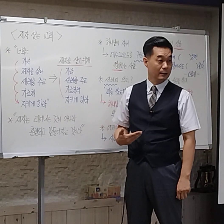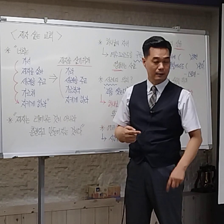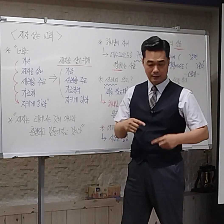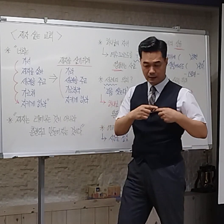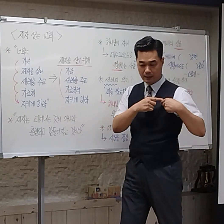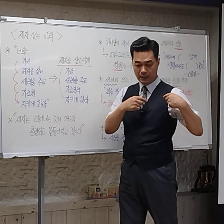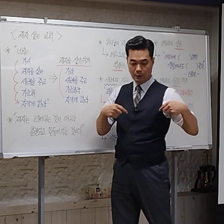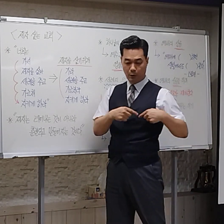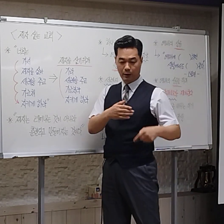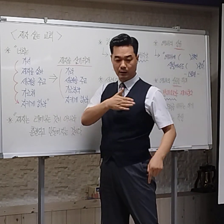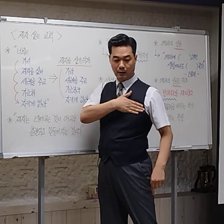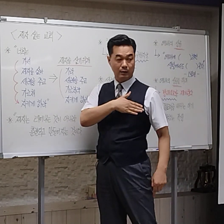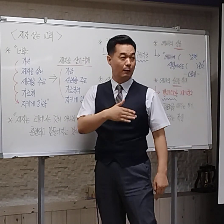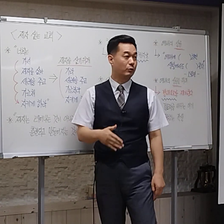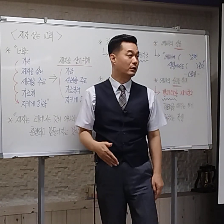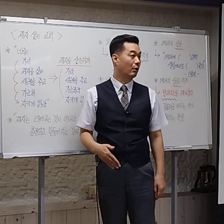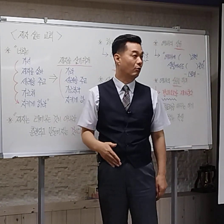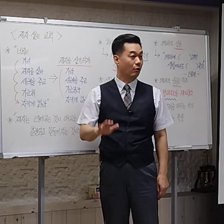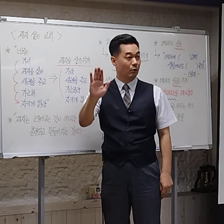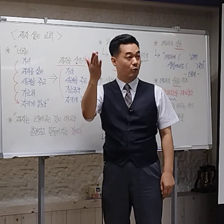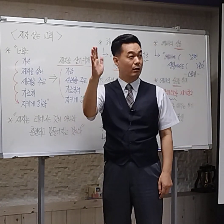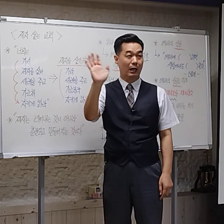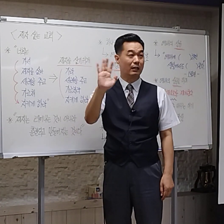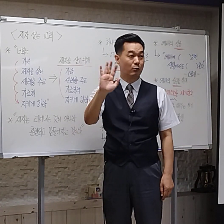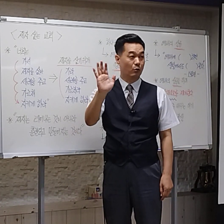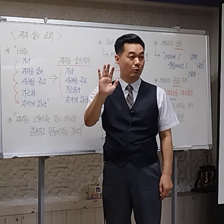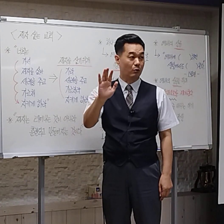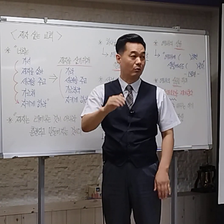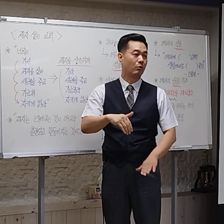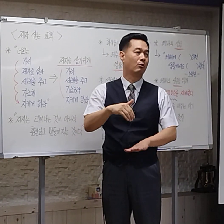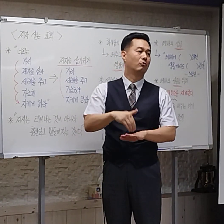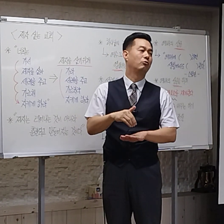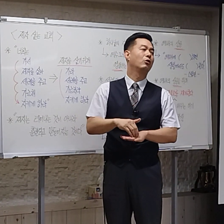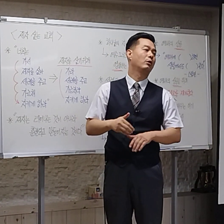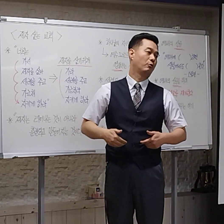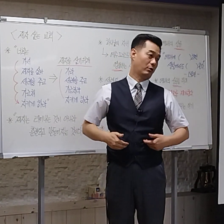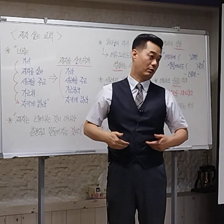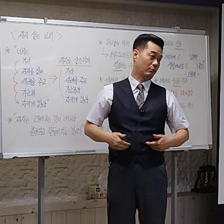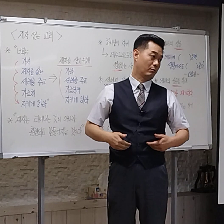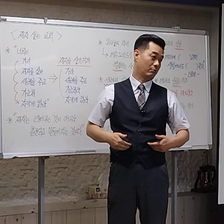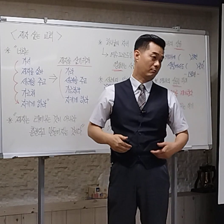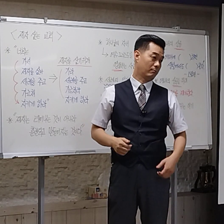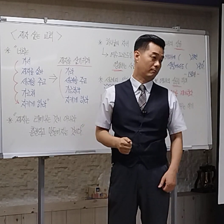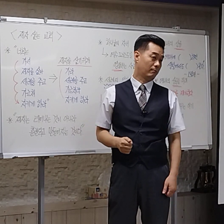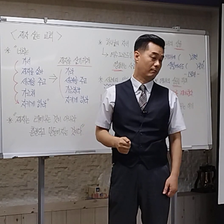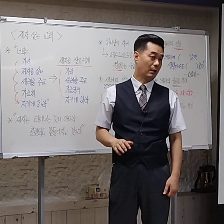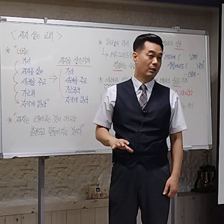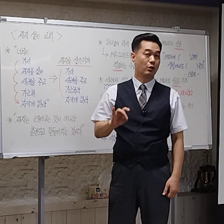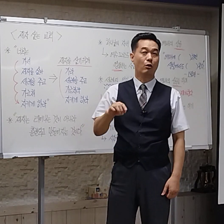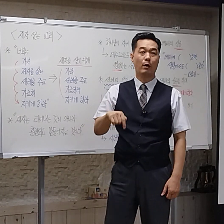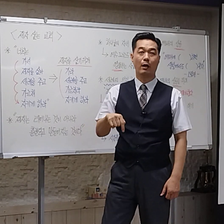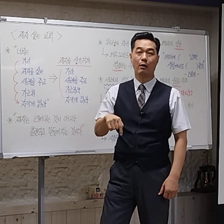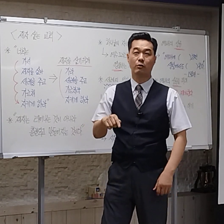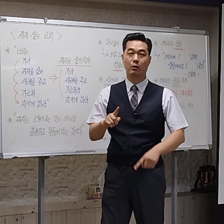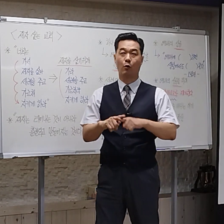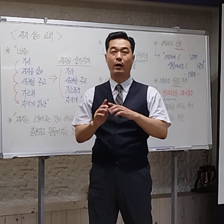제자는 이름표만 딱 붙인다고 되는 거 아니고 훈련이 필요하다. 처음에 우리